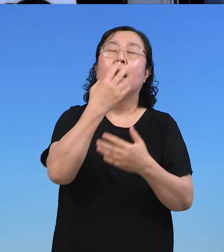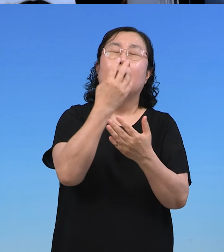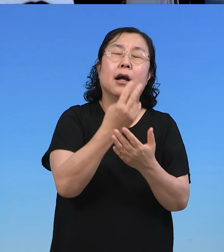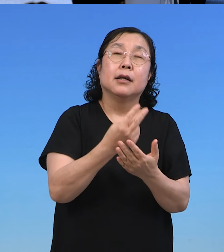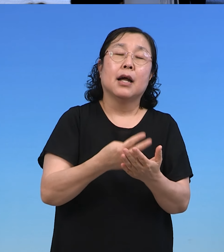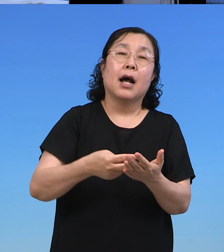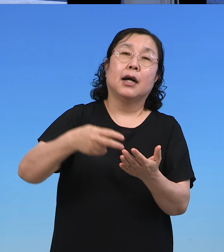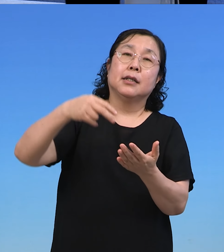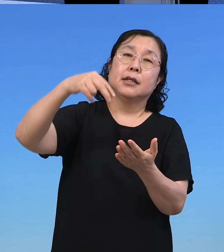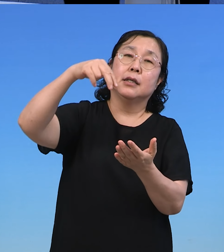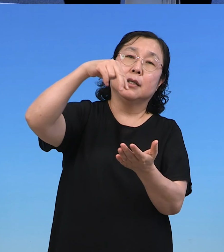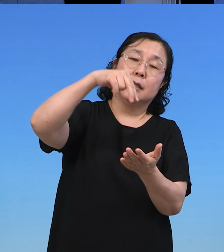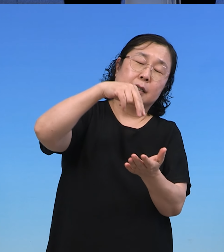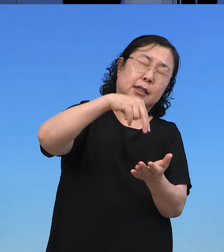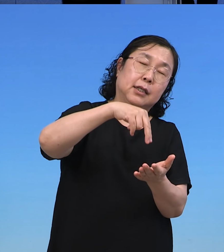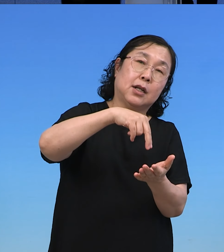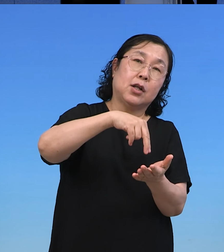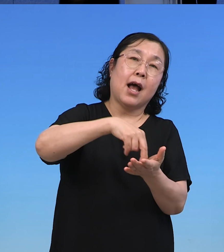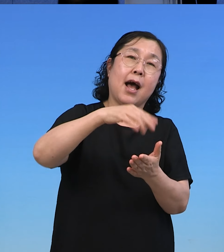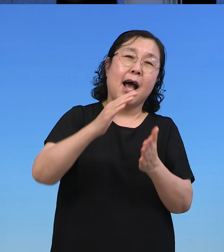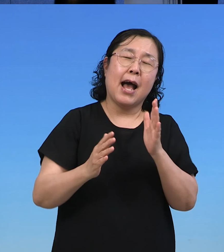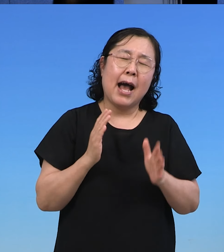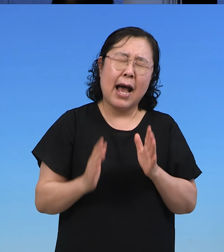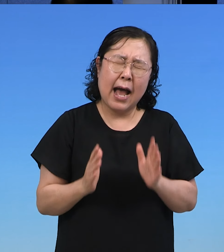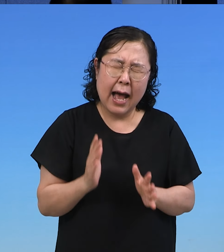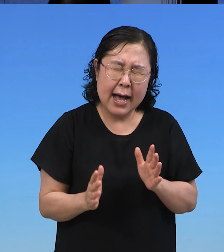나는 일어나